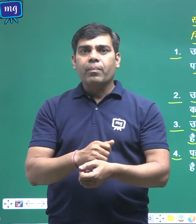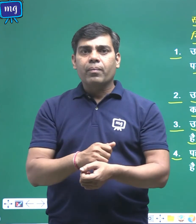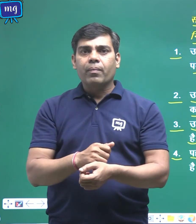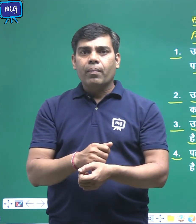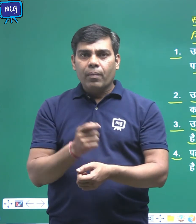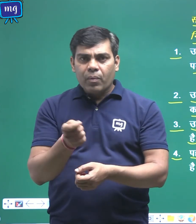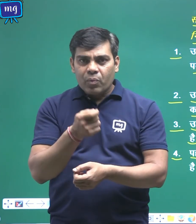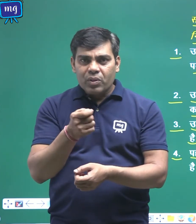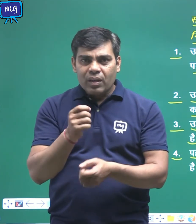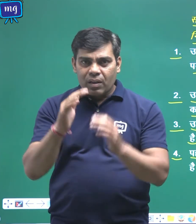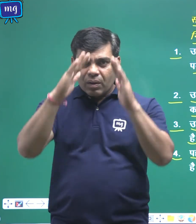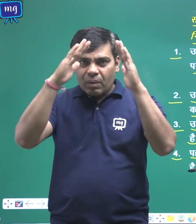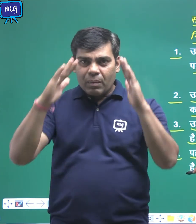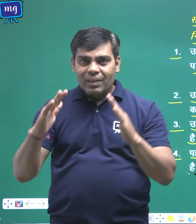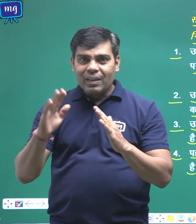मंदिर है।